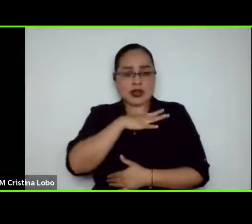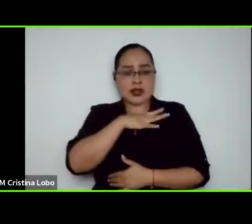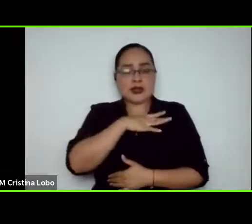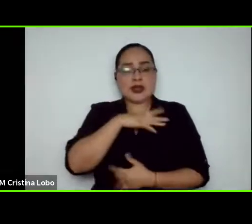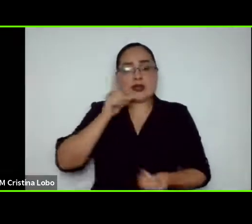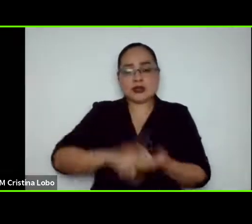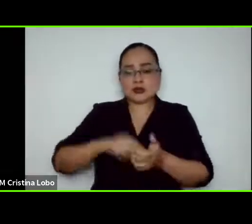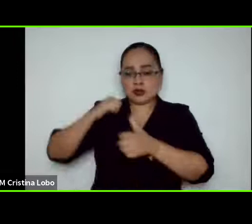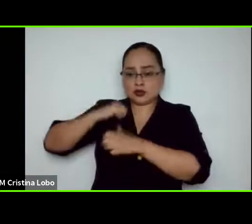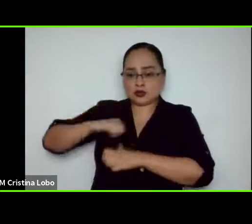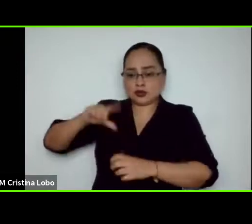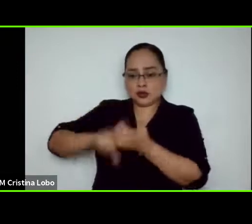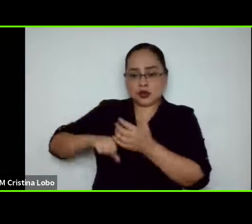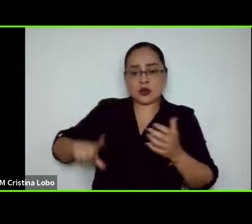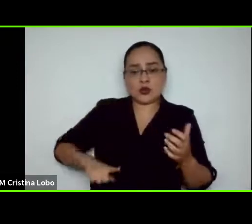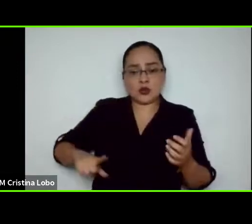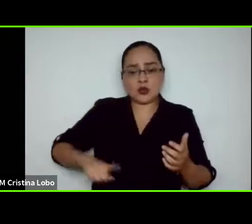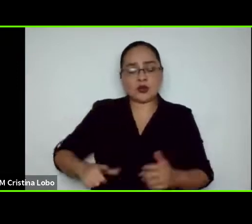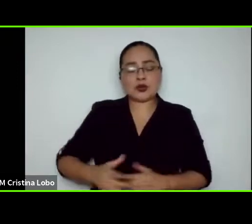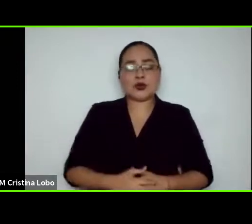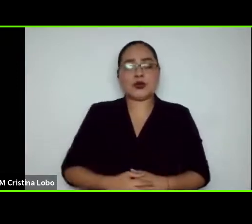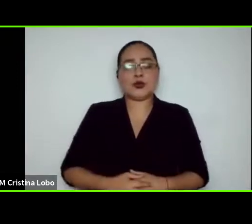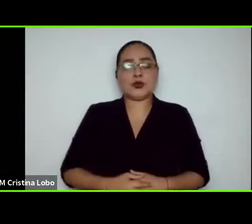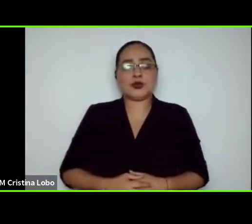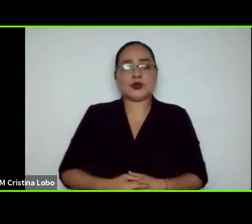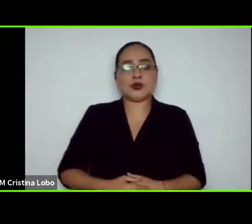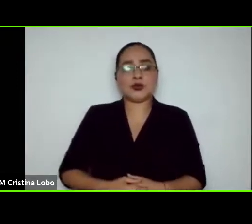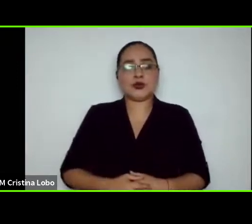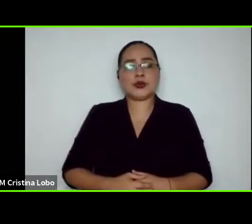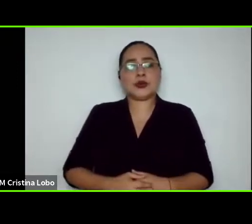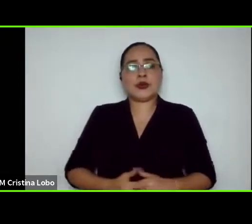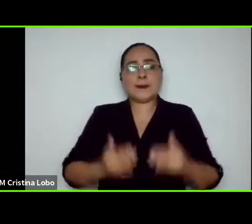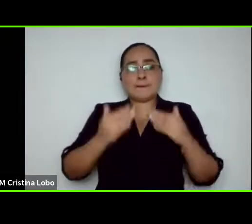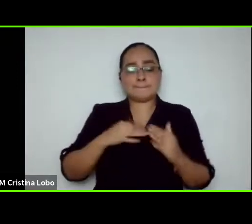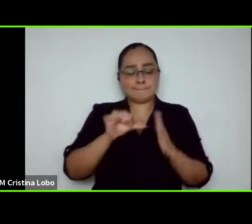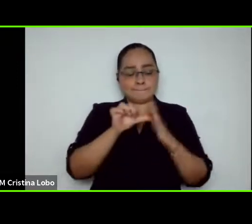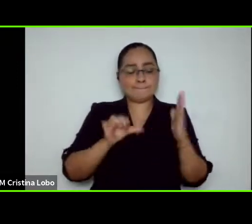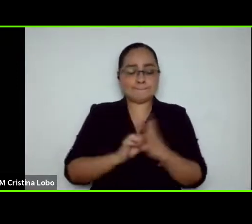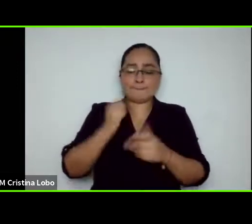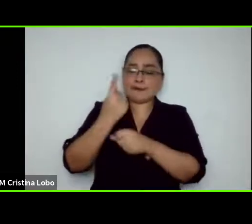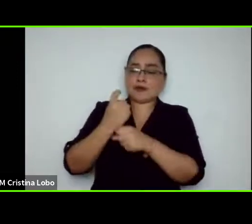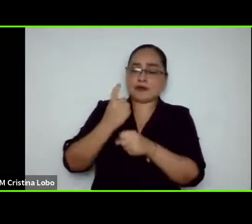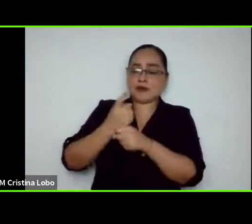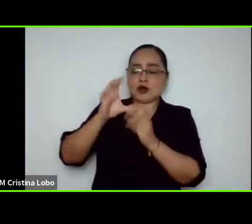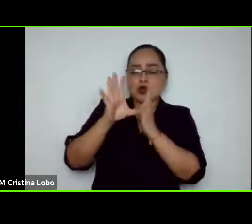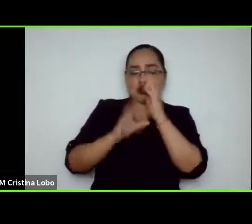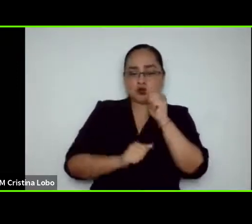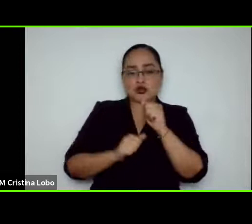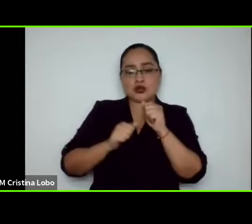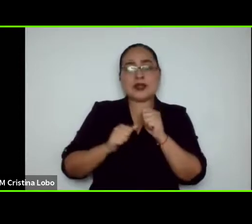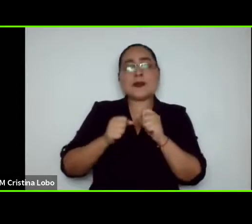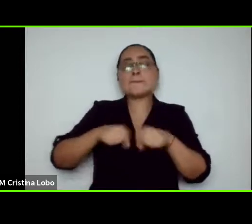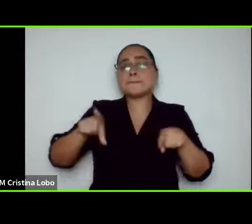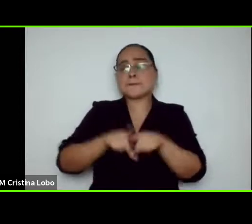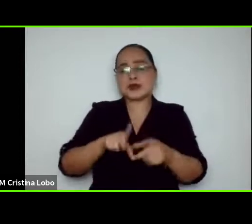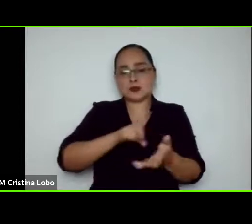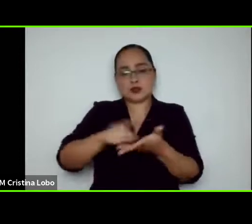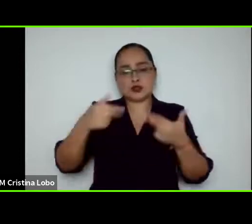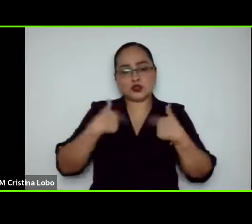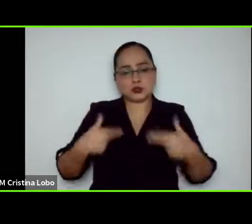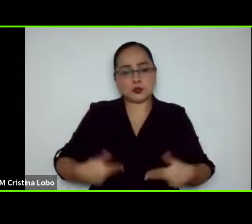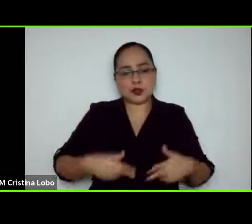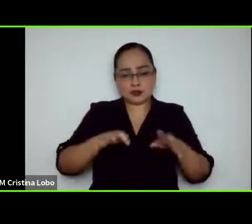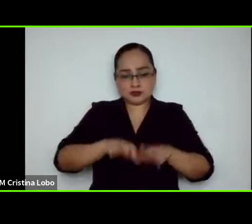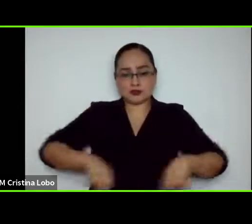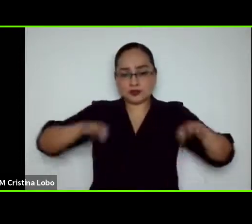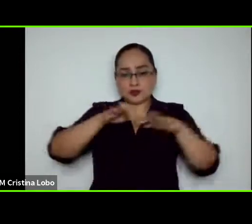distintas autoridades del Estado. ¿Qué más nos dice el artículo primero constitucional y la reforma de derechos humanos, que es muy importante para